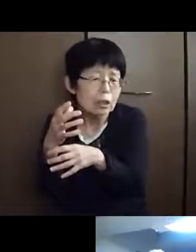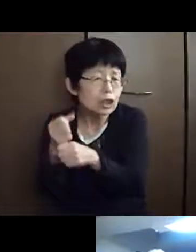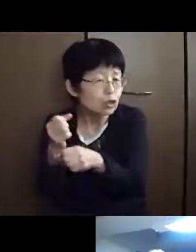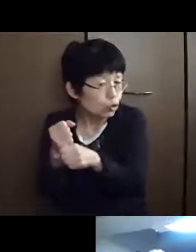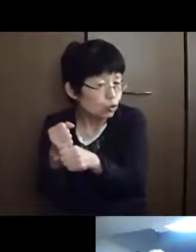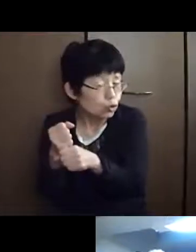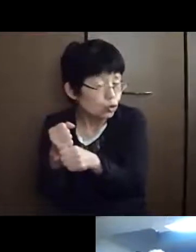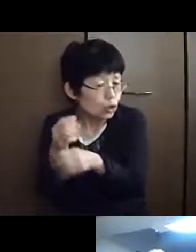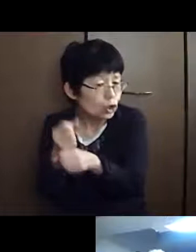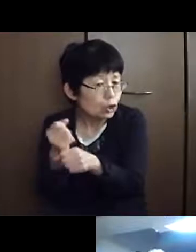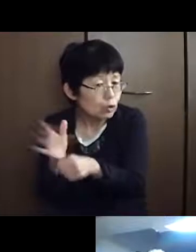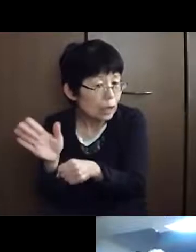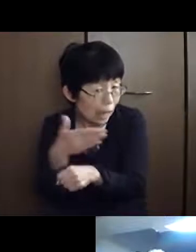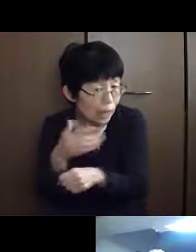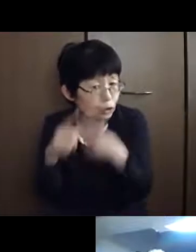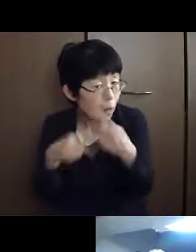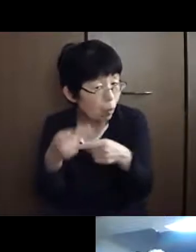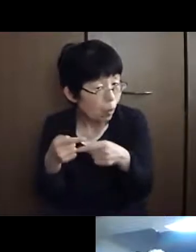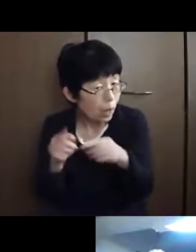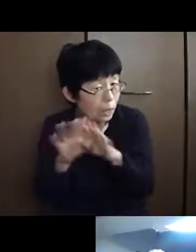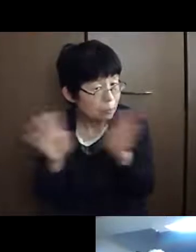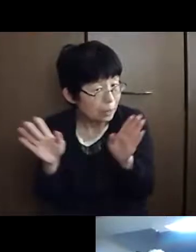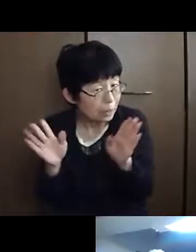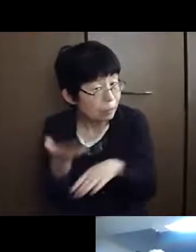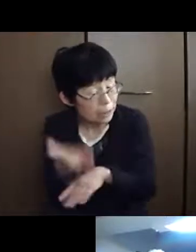いつからだった？ 手話は